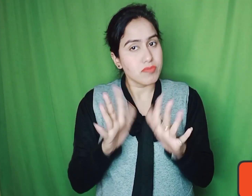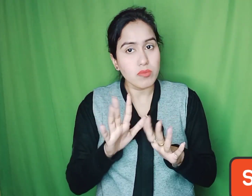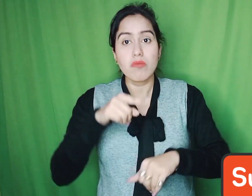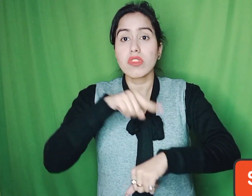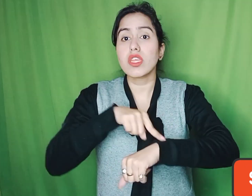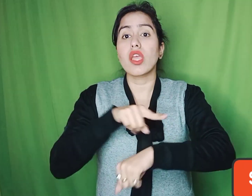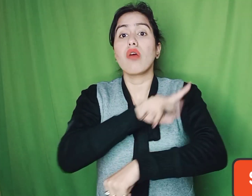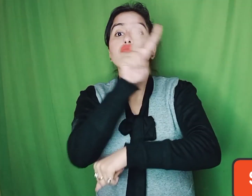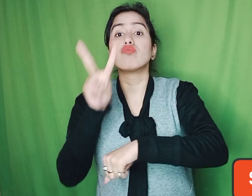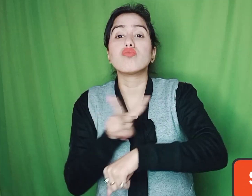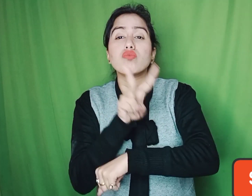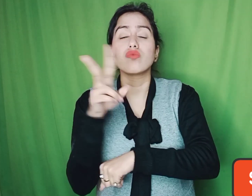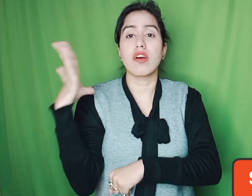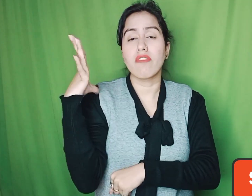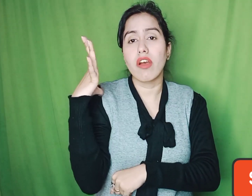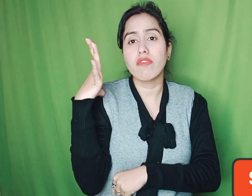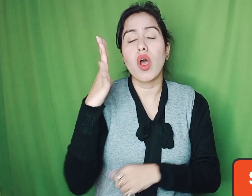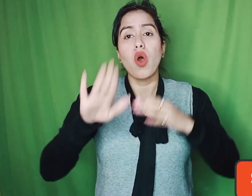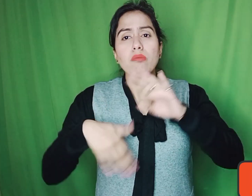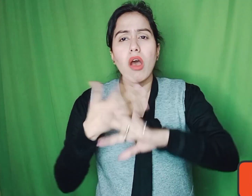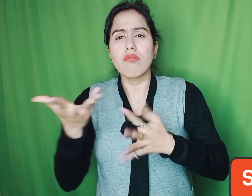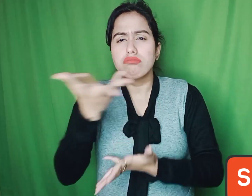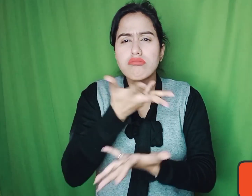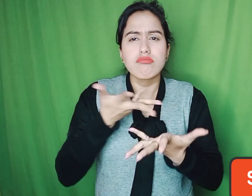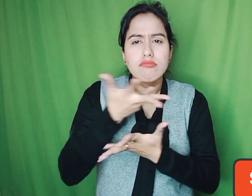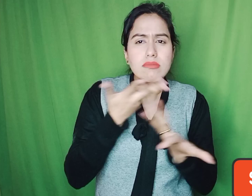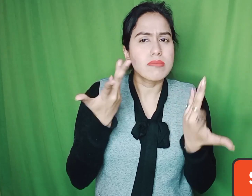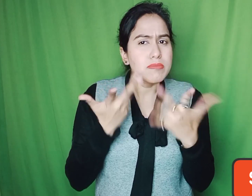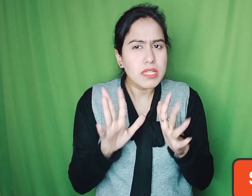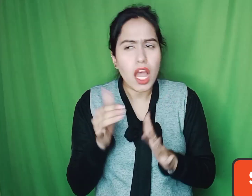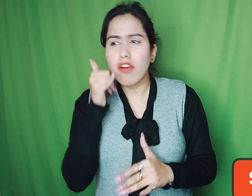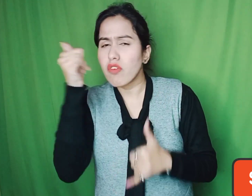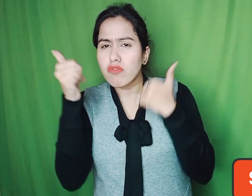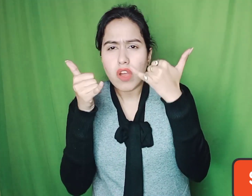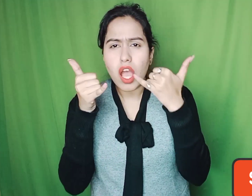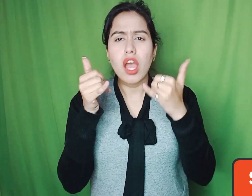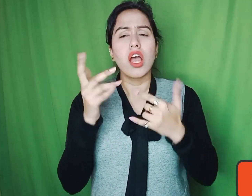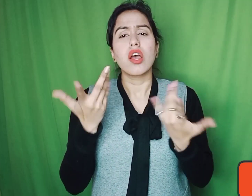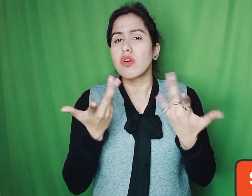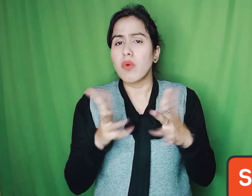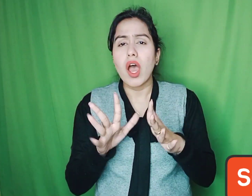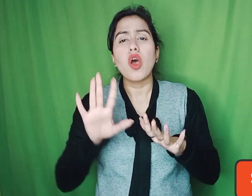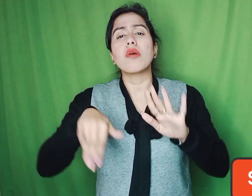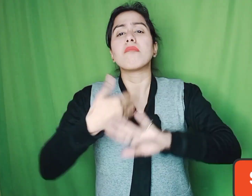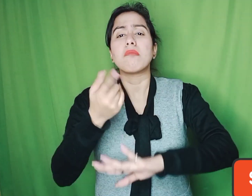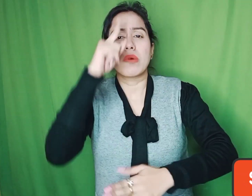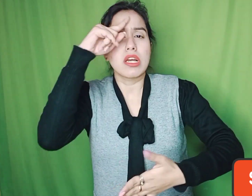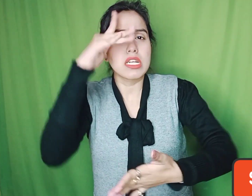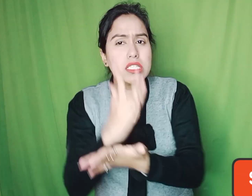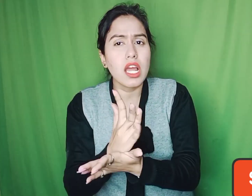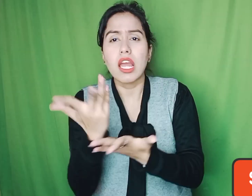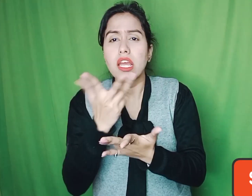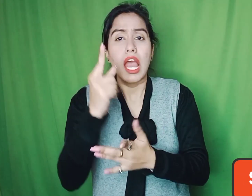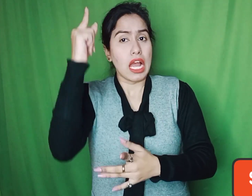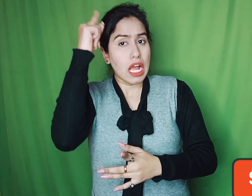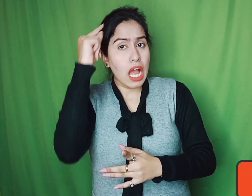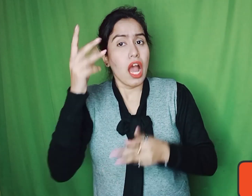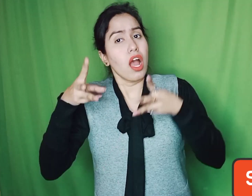2 घंटे भटिंडा एयरपोर्ट पे रुकने के बाद उन्होंने इंतज़ार किया बातचीत के दौरान, उसके बाद यह फैसला हुआ कि वह